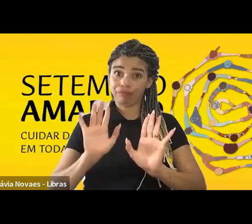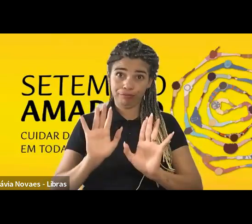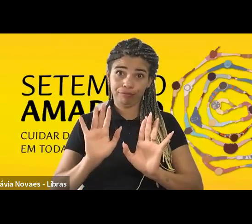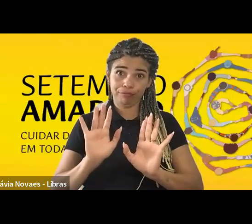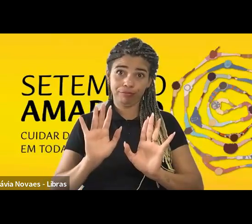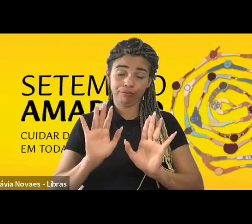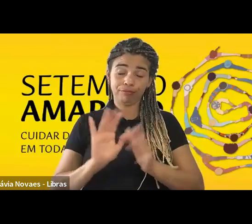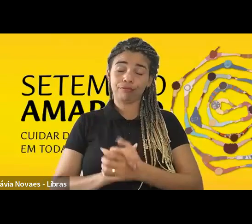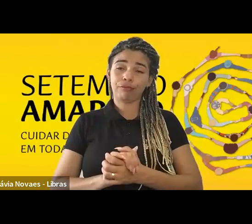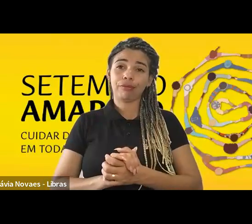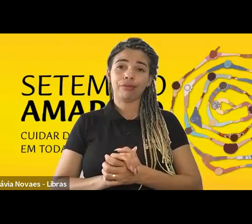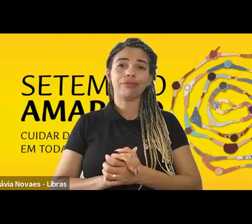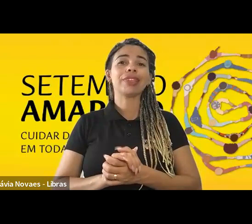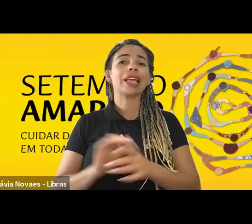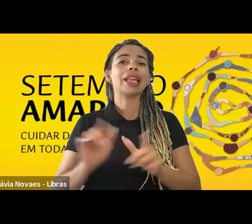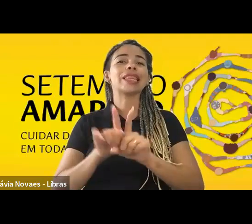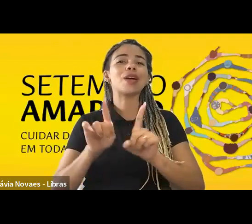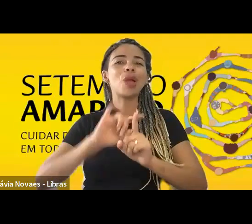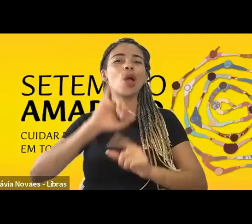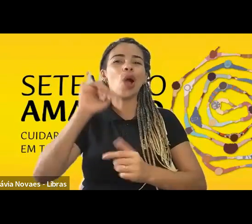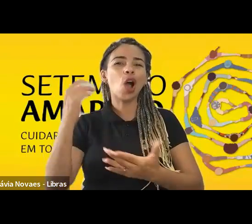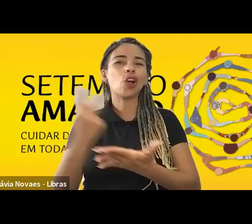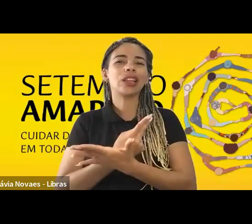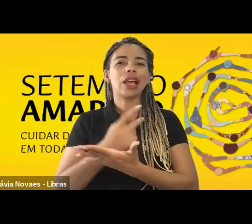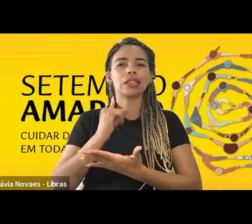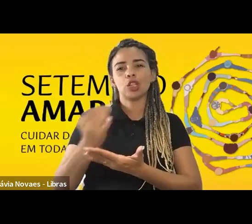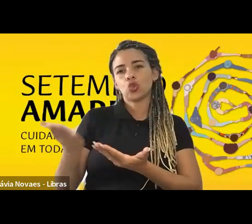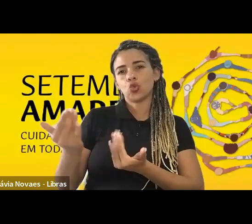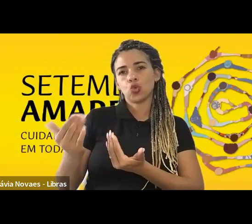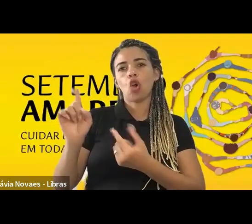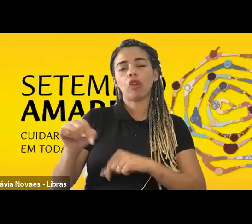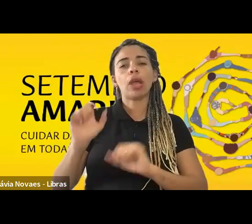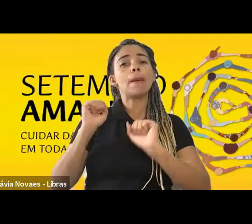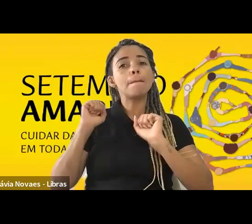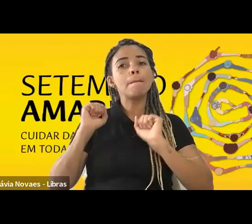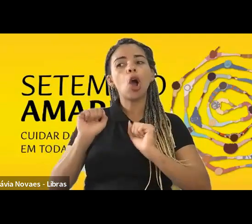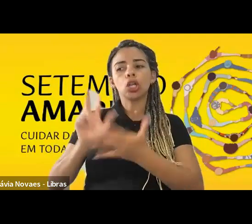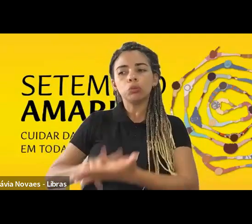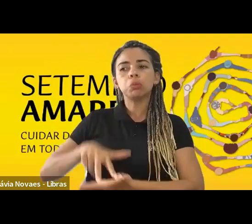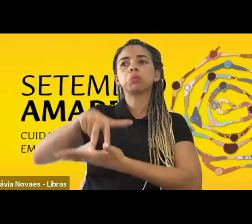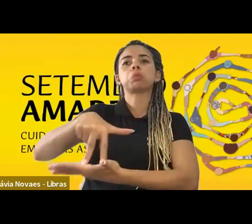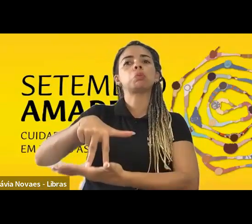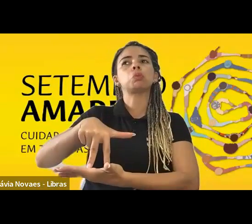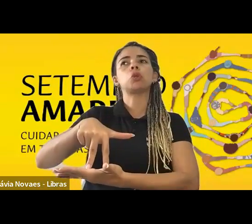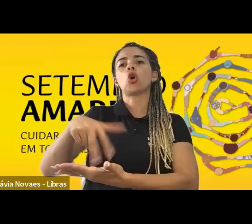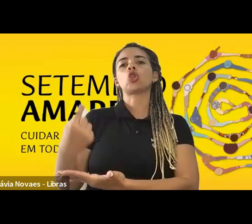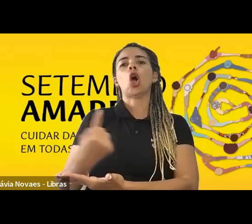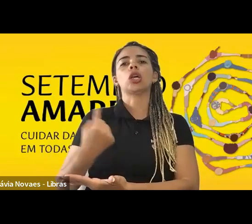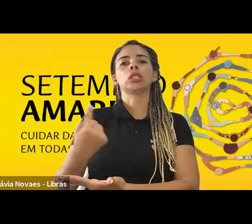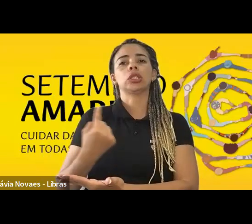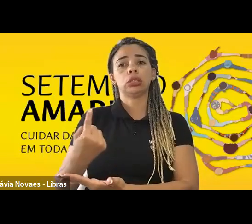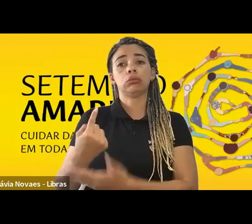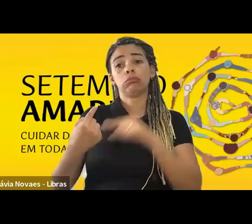relação à grande demanda do adolescente, que é de autonomia, por exemplo. Esse sujeito já